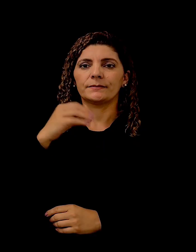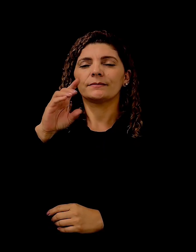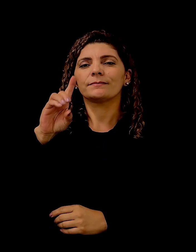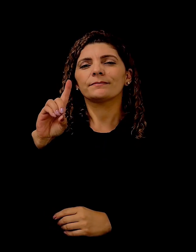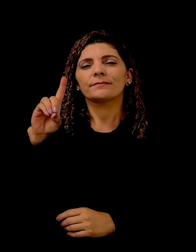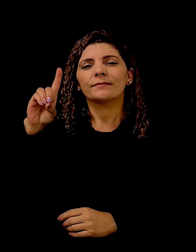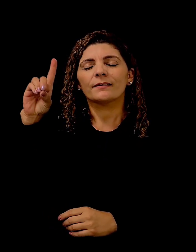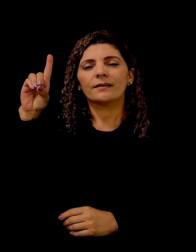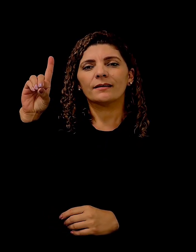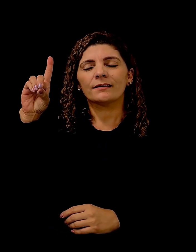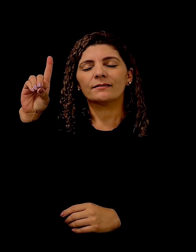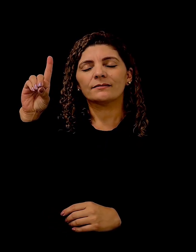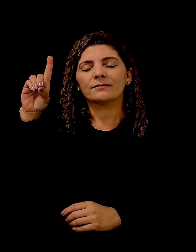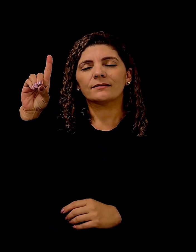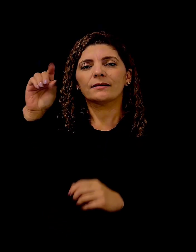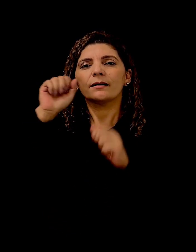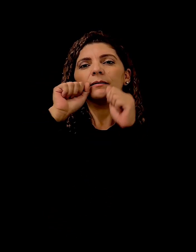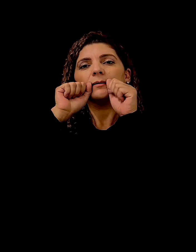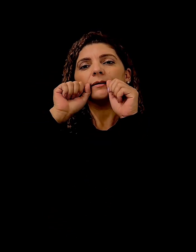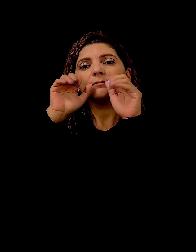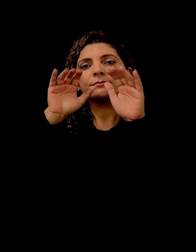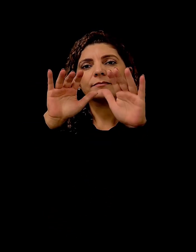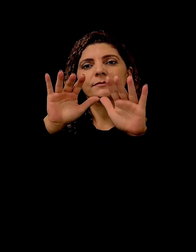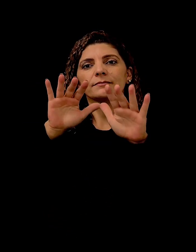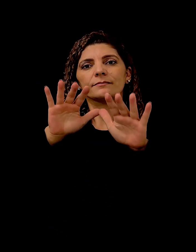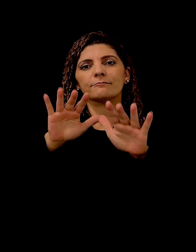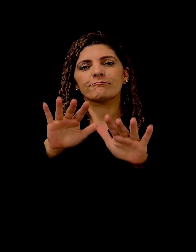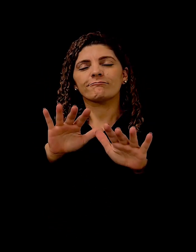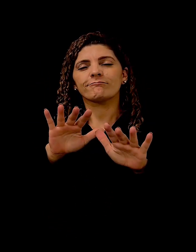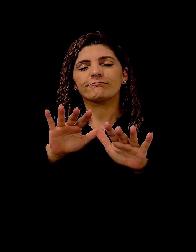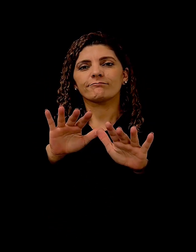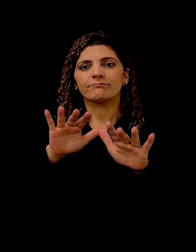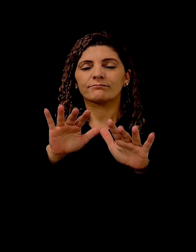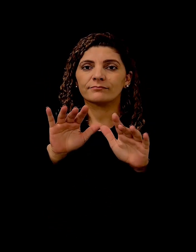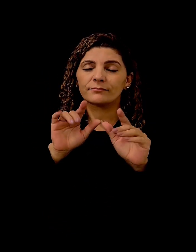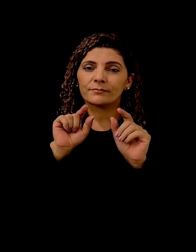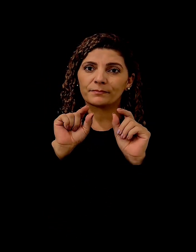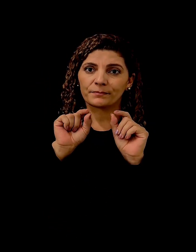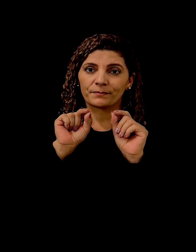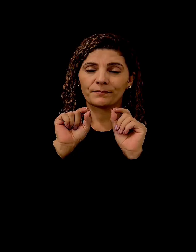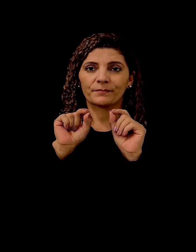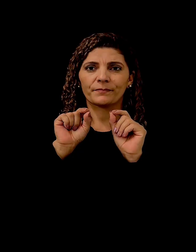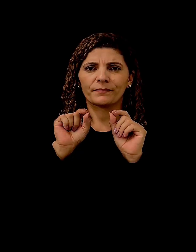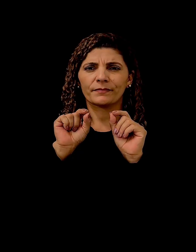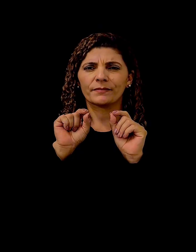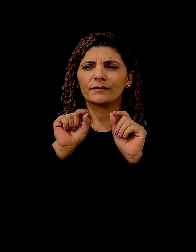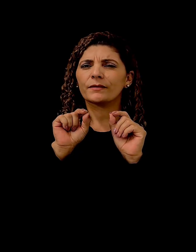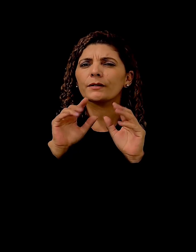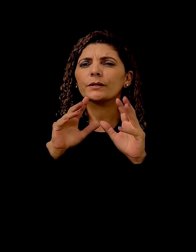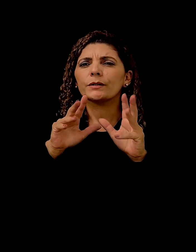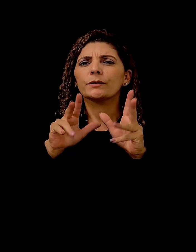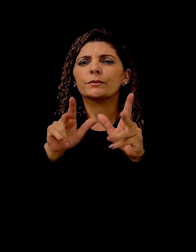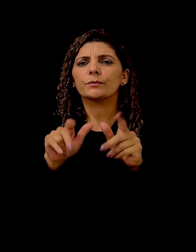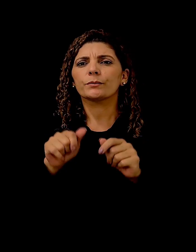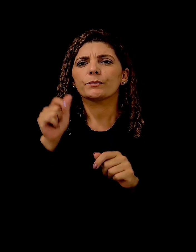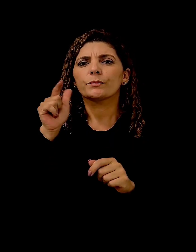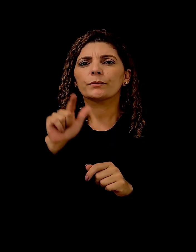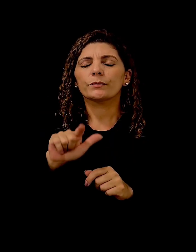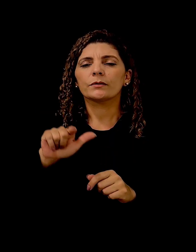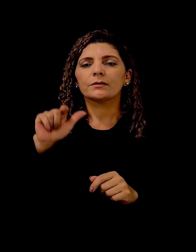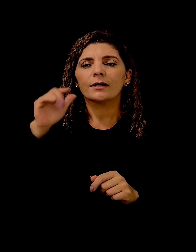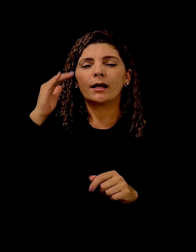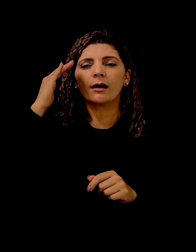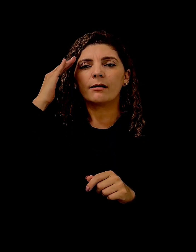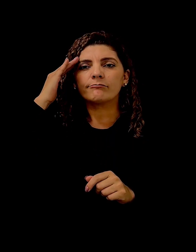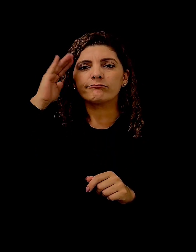venha iluminá-los de maneira que todos possam entender a